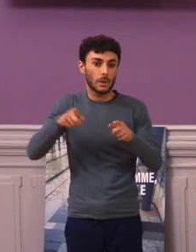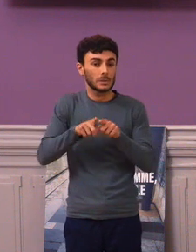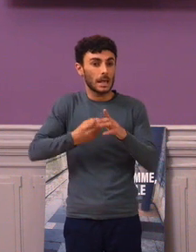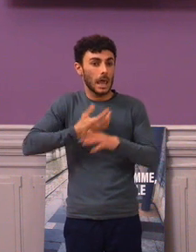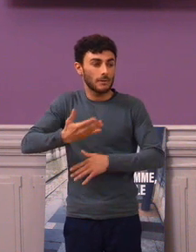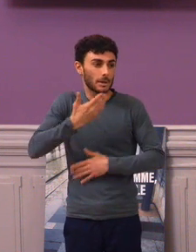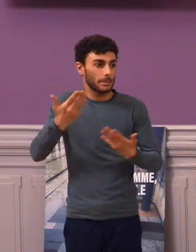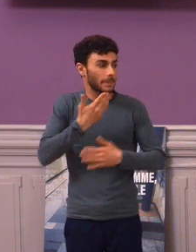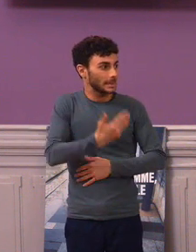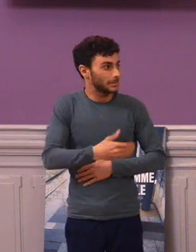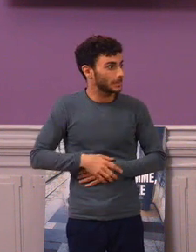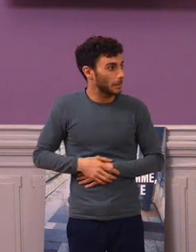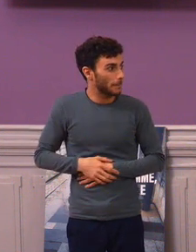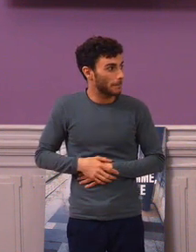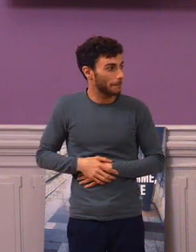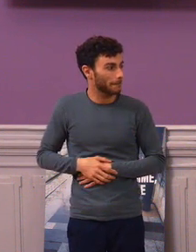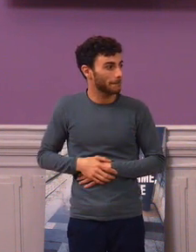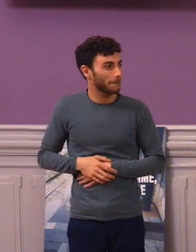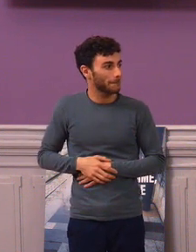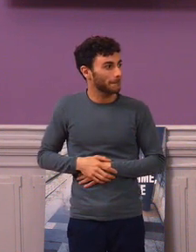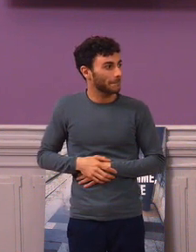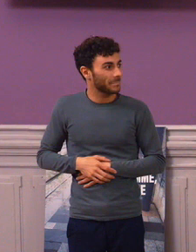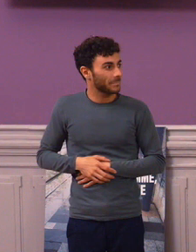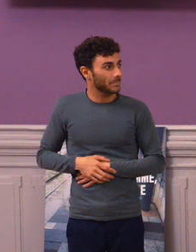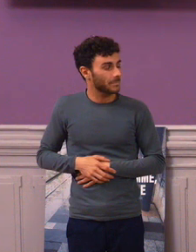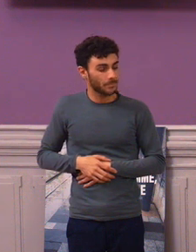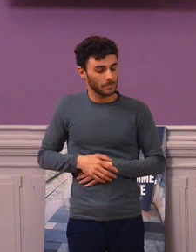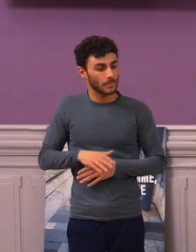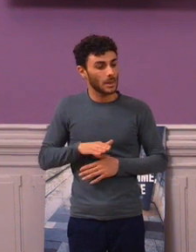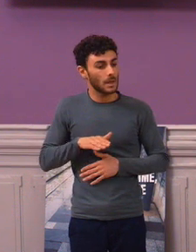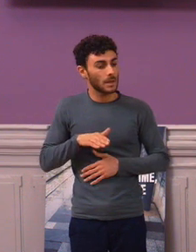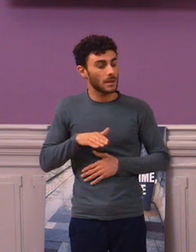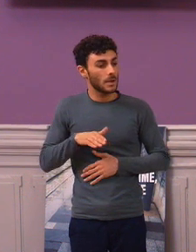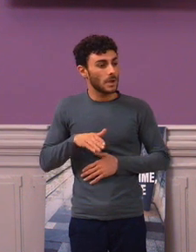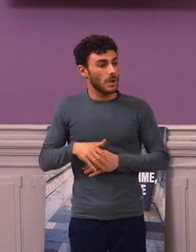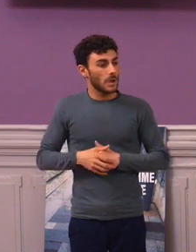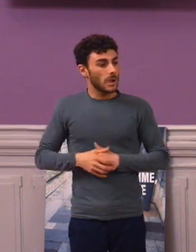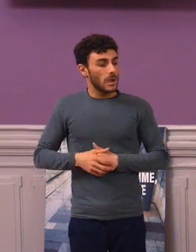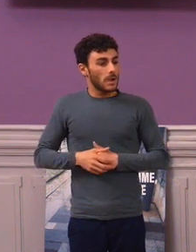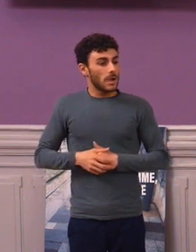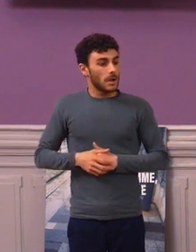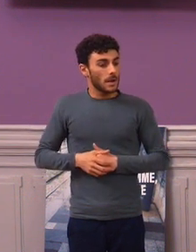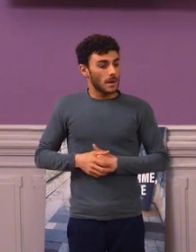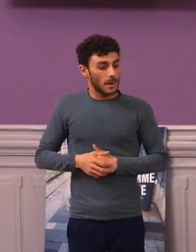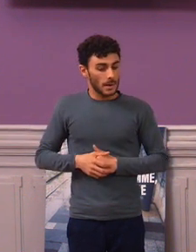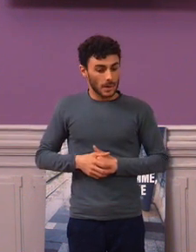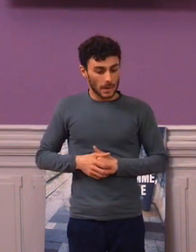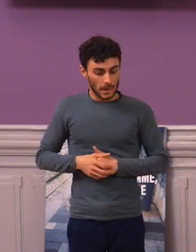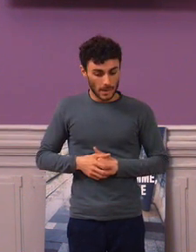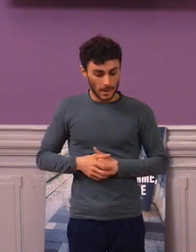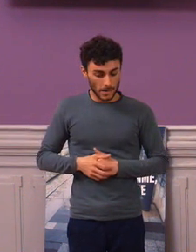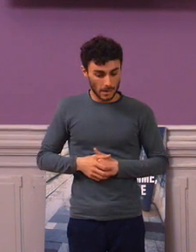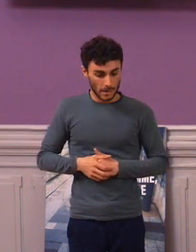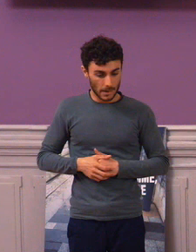va merci merci à vous avant de vous passer la parole Romaric simplement je voulais revenir sur sur